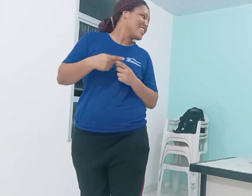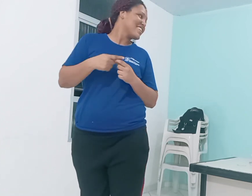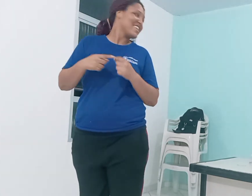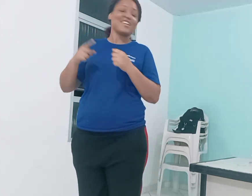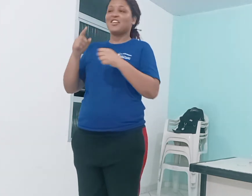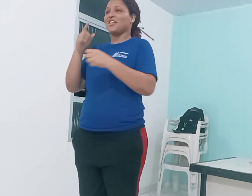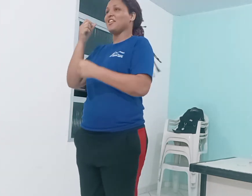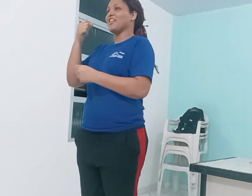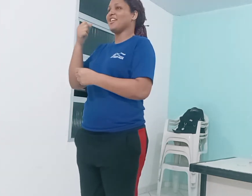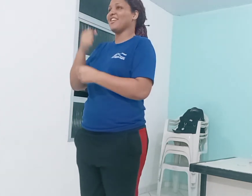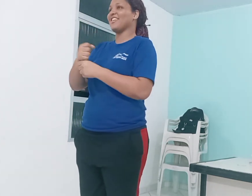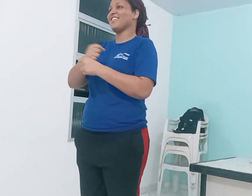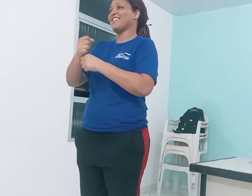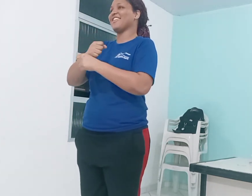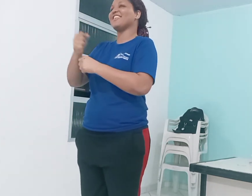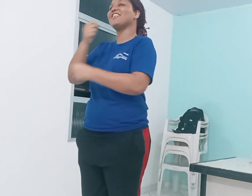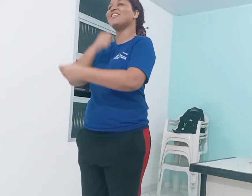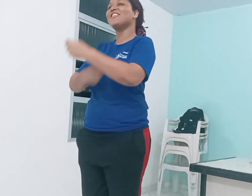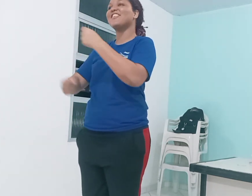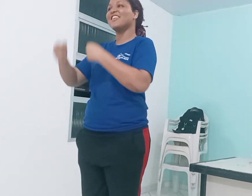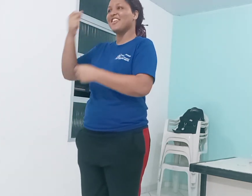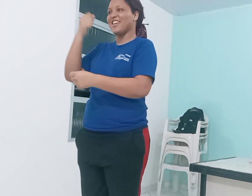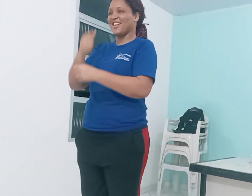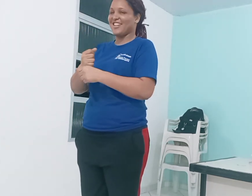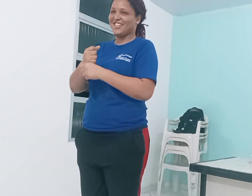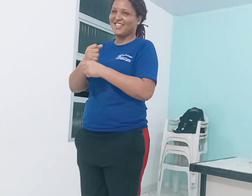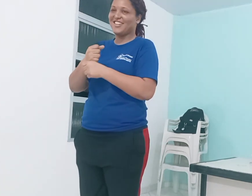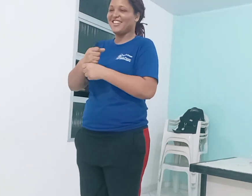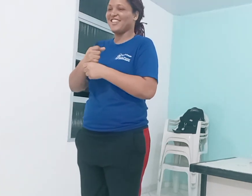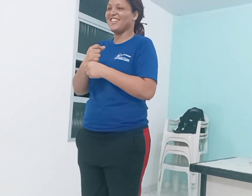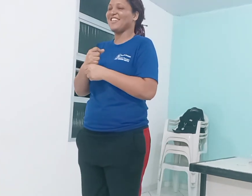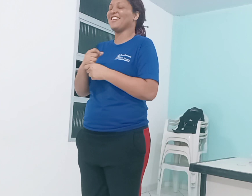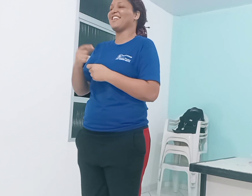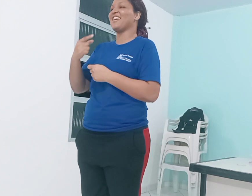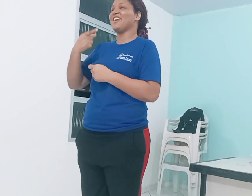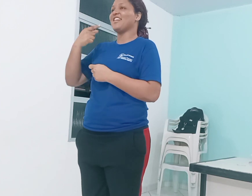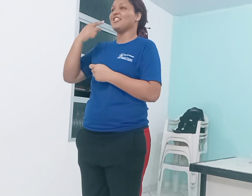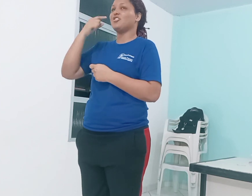Esse que tem abril. Do ano